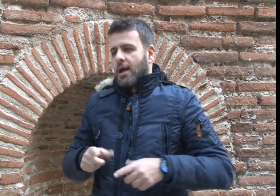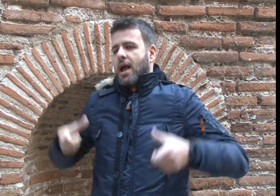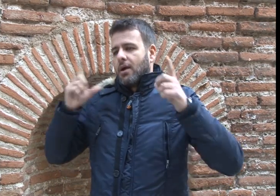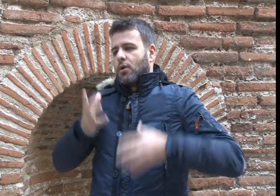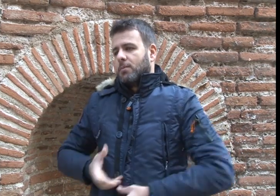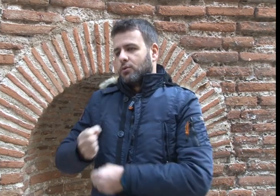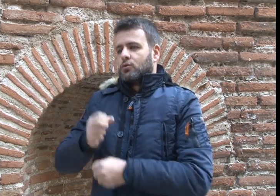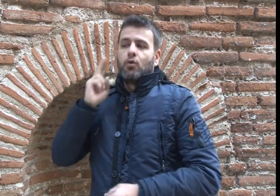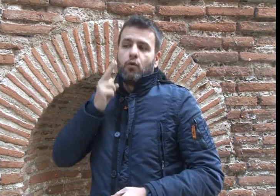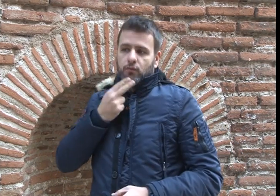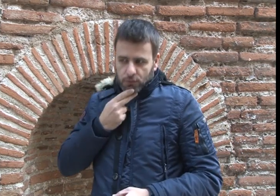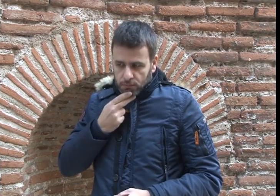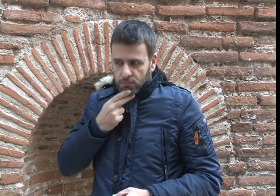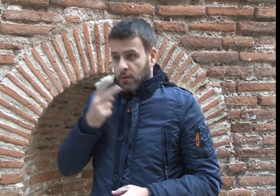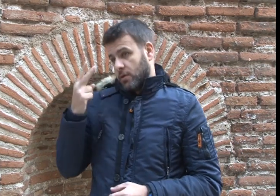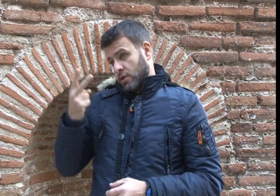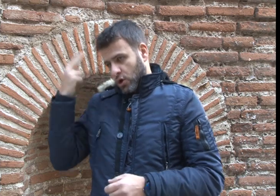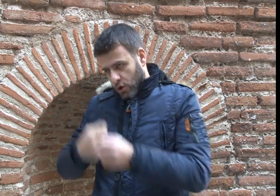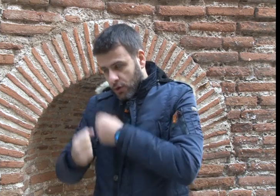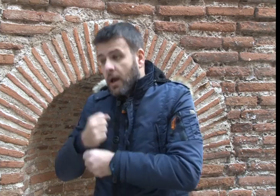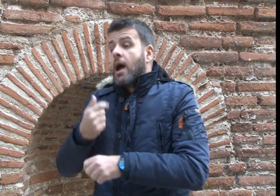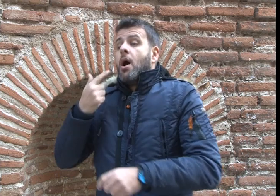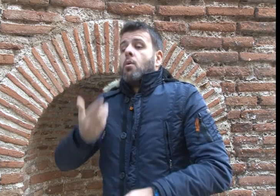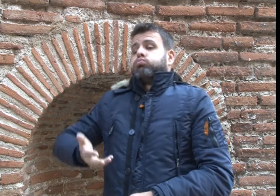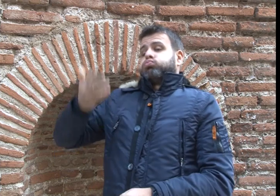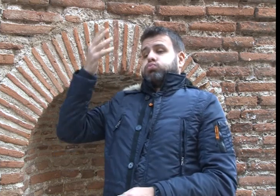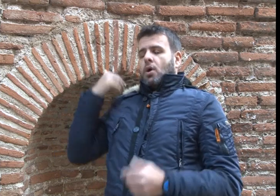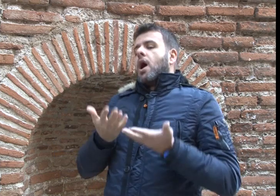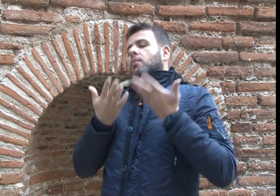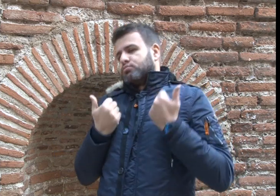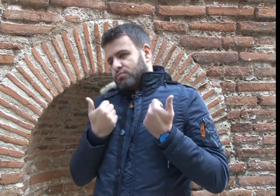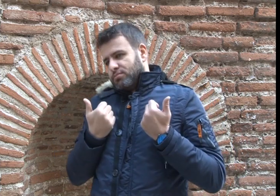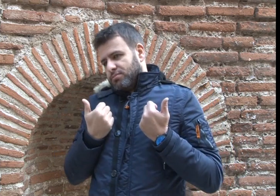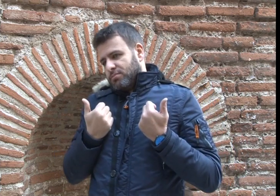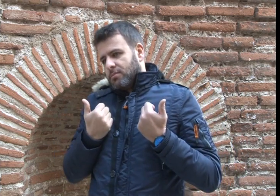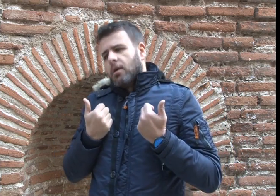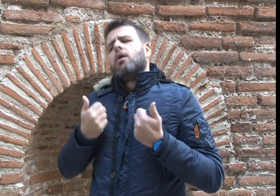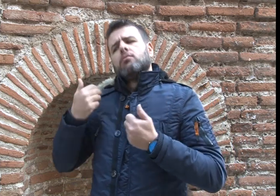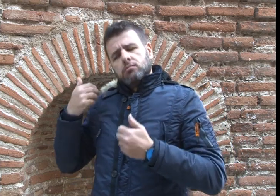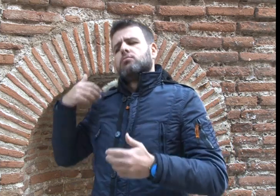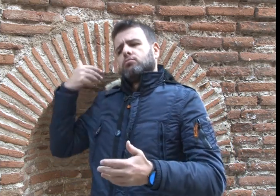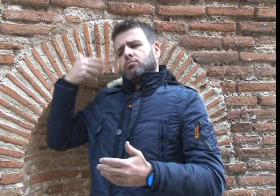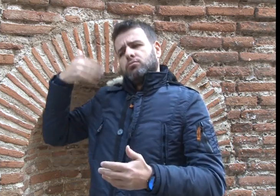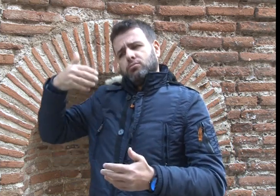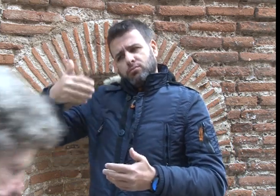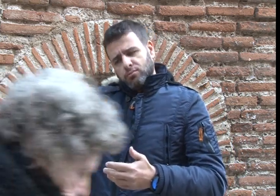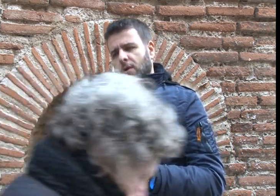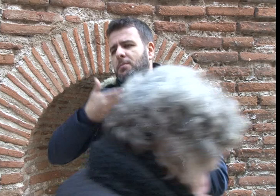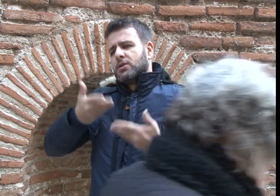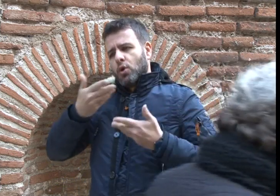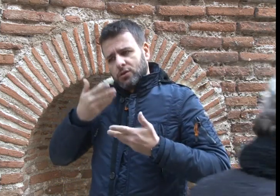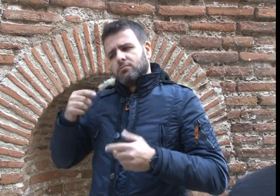από 2 χρόνια και για πρώτη φορά είχαμε και την εικόνα. Πριν από 2 χρόνια υποδεχθήκαμε και την εικόνα του Αγίου